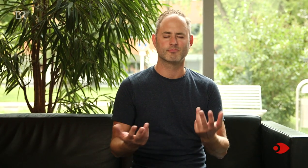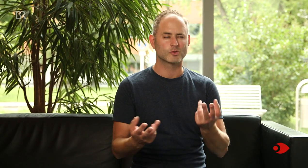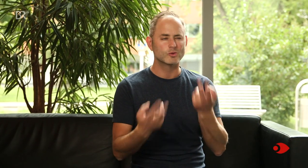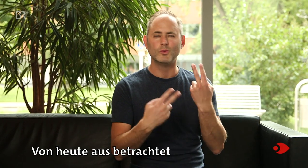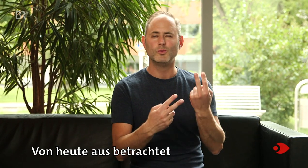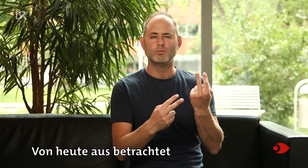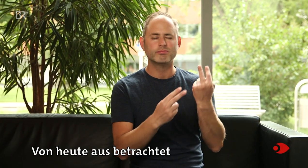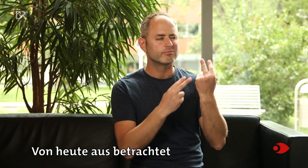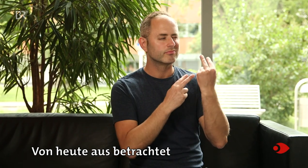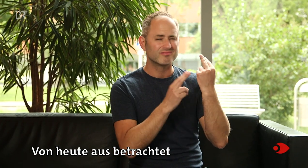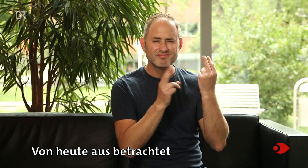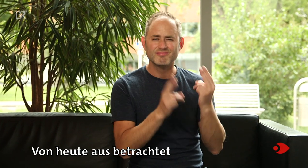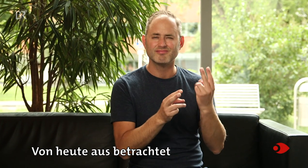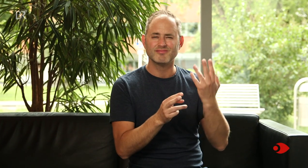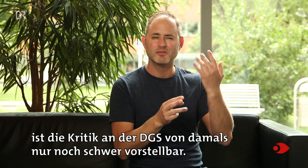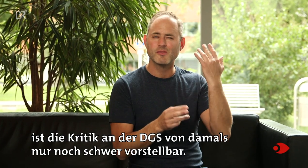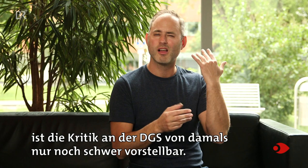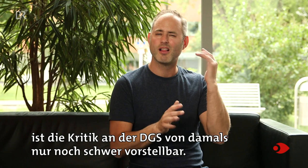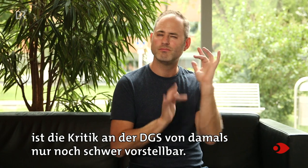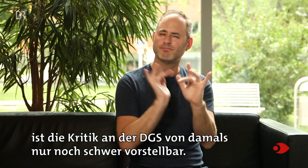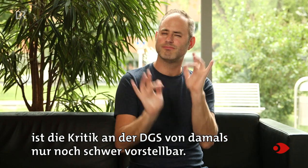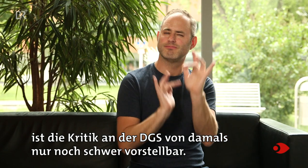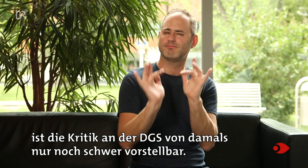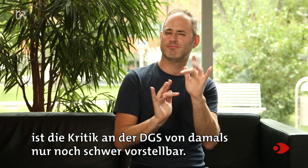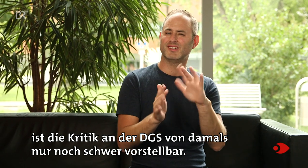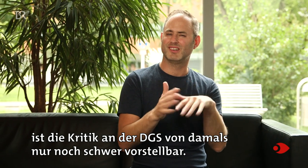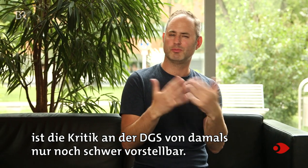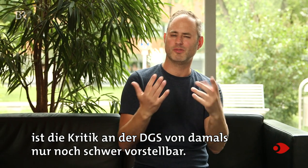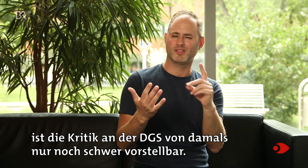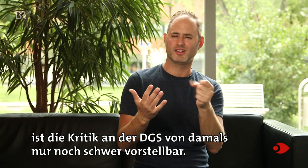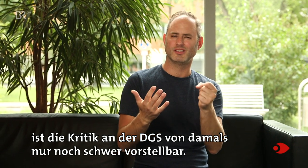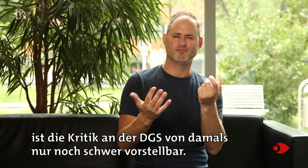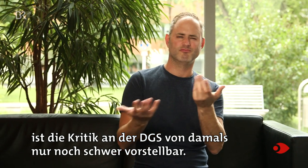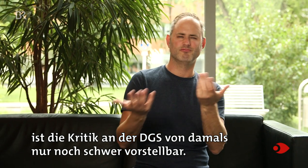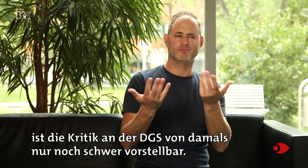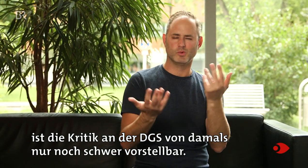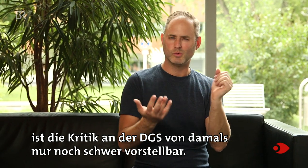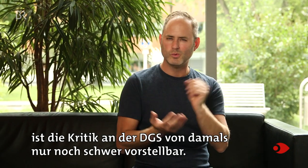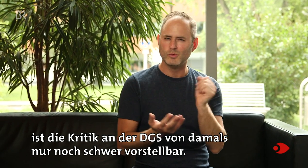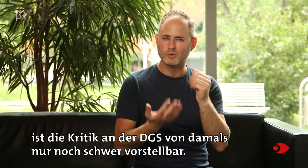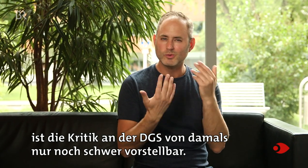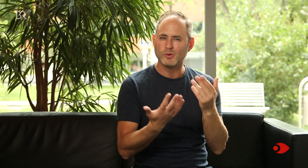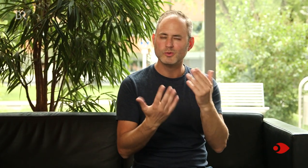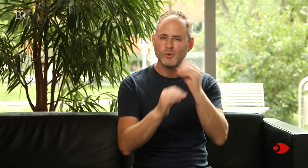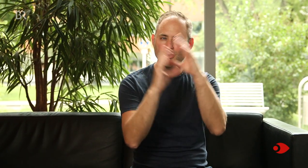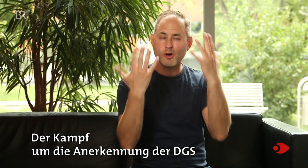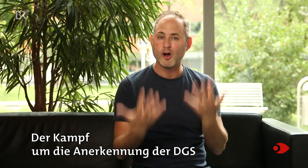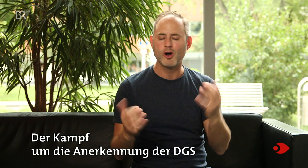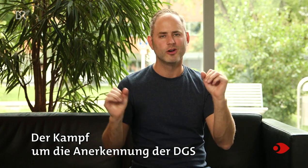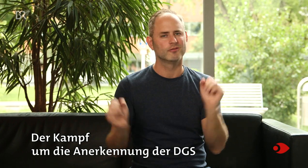Von heute aus betrachtet ist die Kritik an der DGS von damals nur noch schwer vorstellbar. Der Kampf um